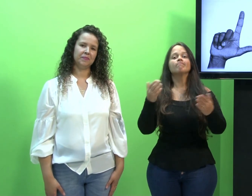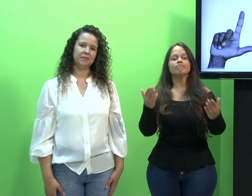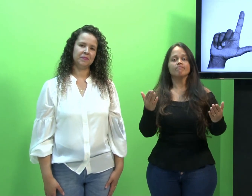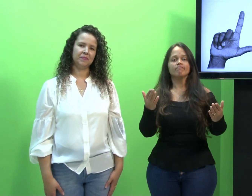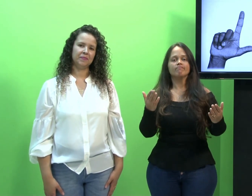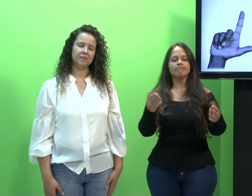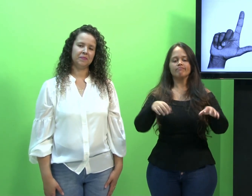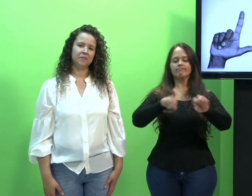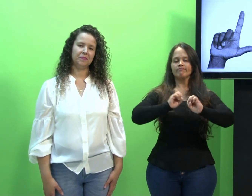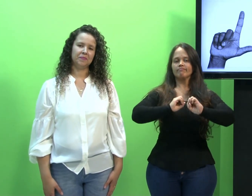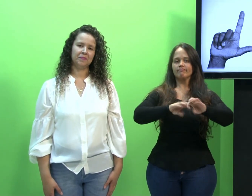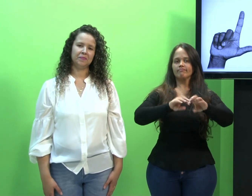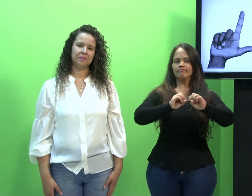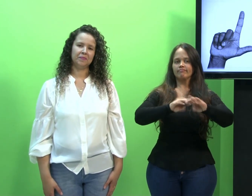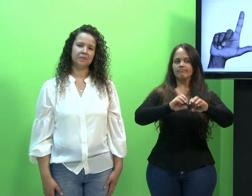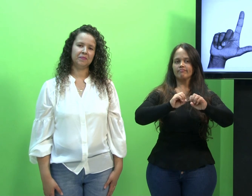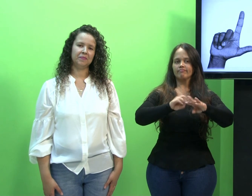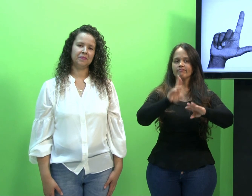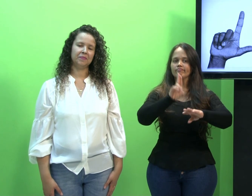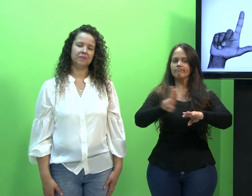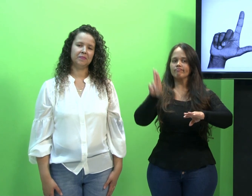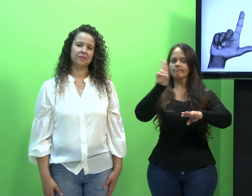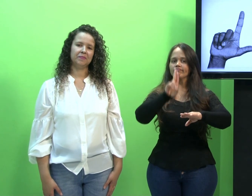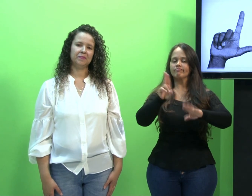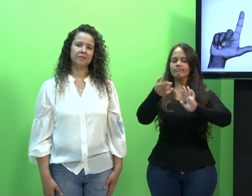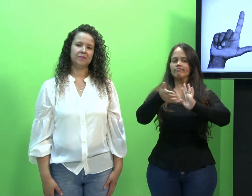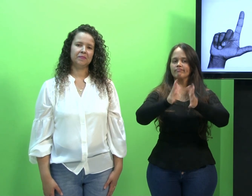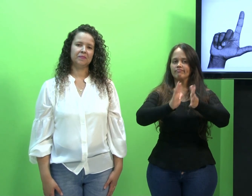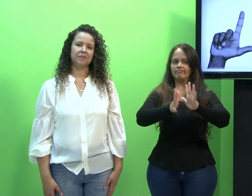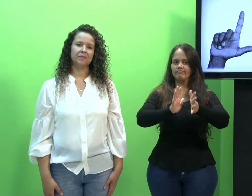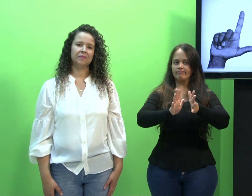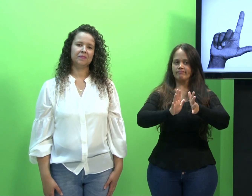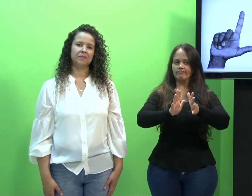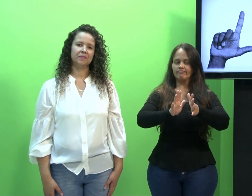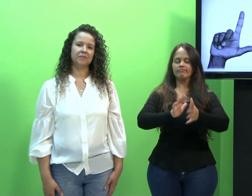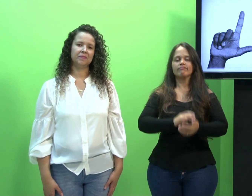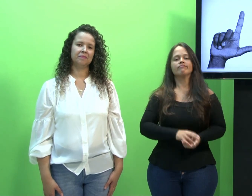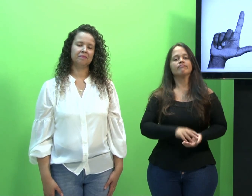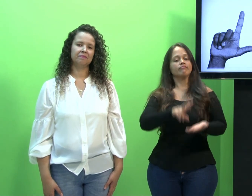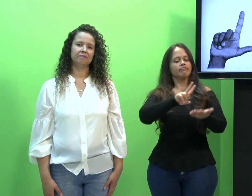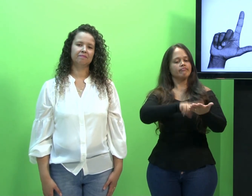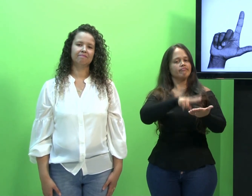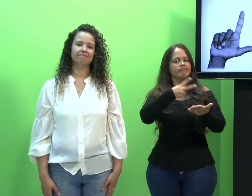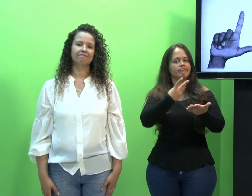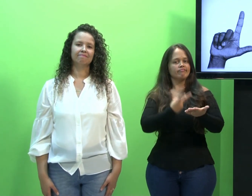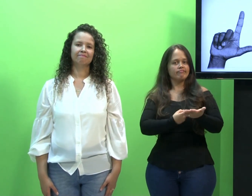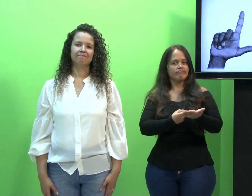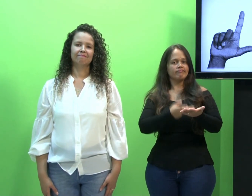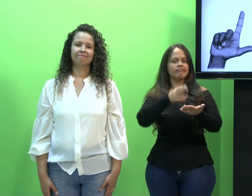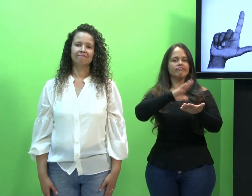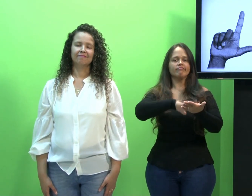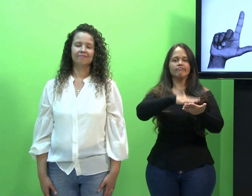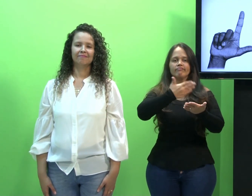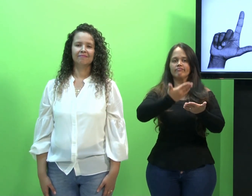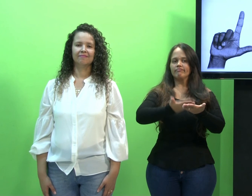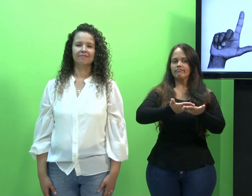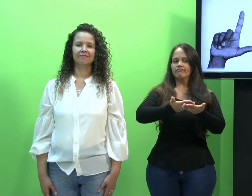o ensino e uso da Libras, a tradução e interpretação de